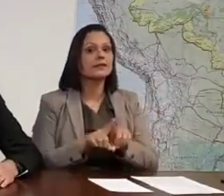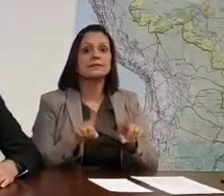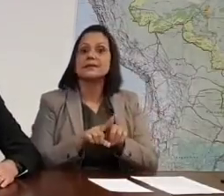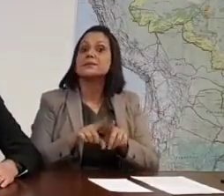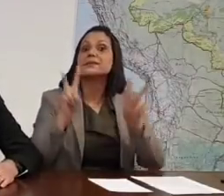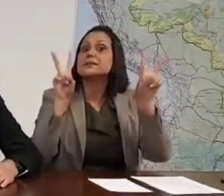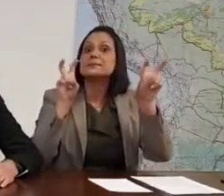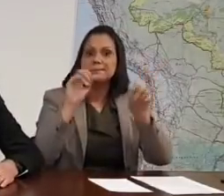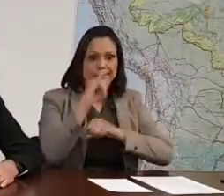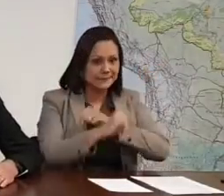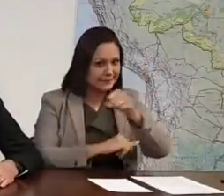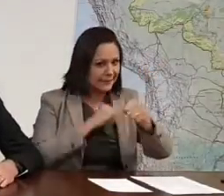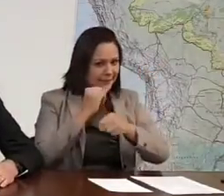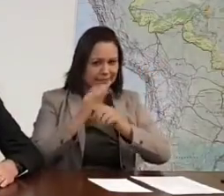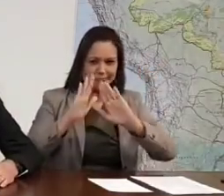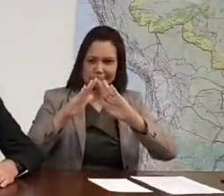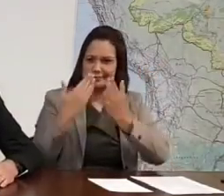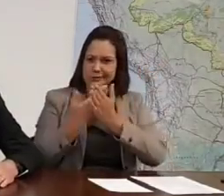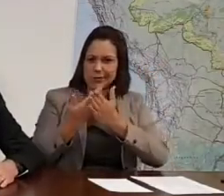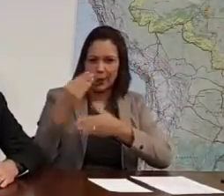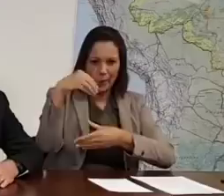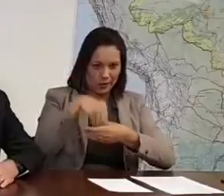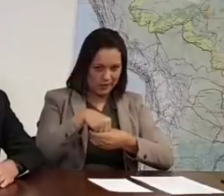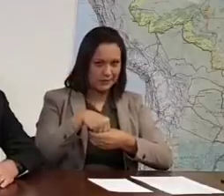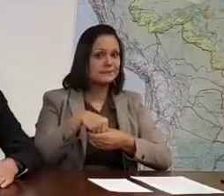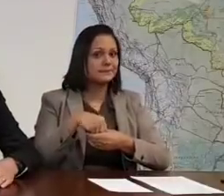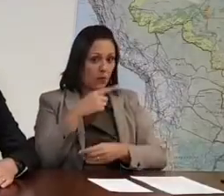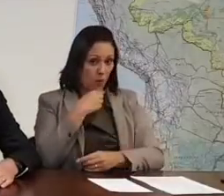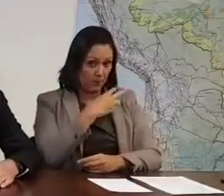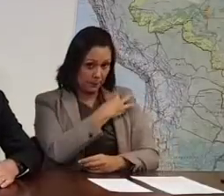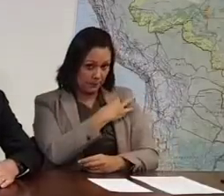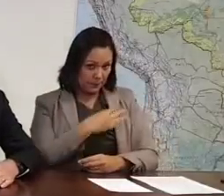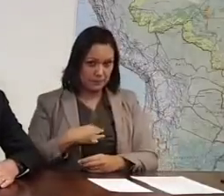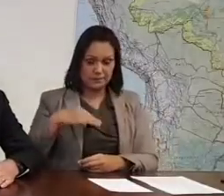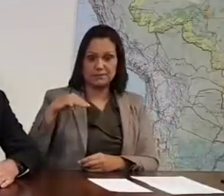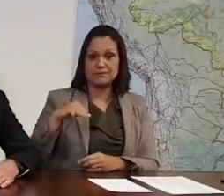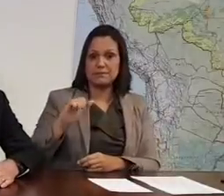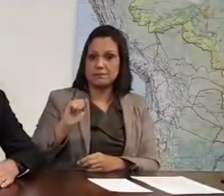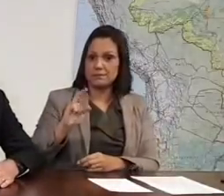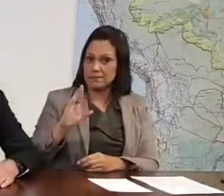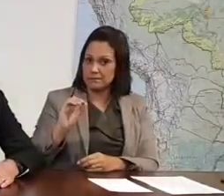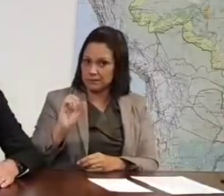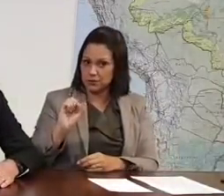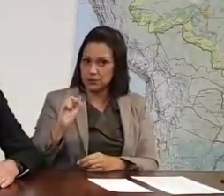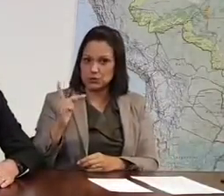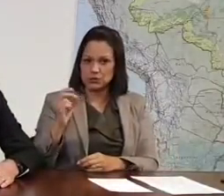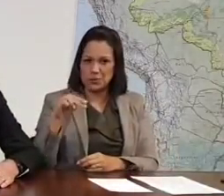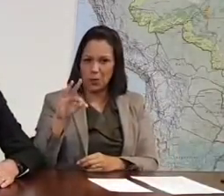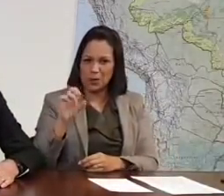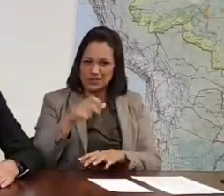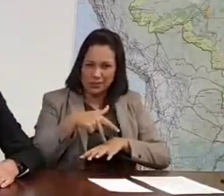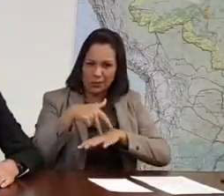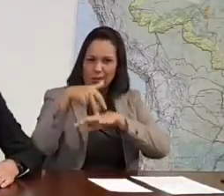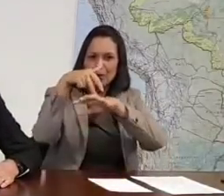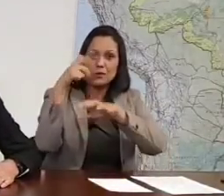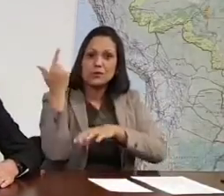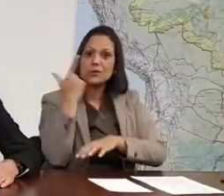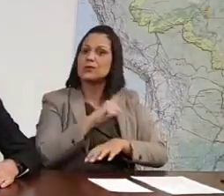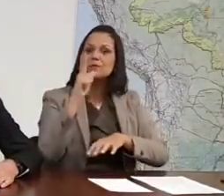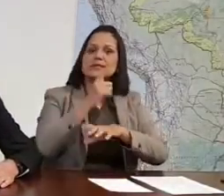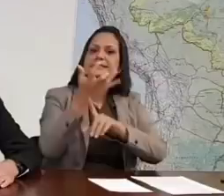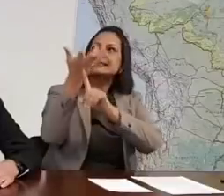nas escolas. O ministro Marcos Pontes, da Ciência e Tecnologia, conseguiu fazer com que um satélite, que custava para nós em